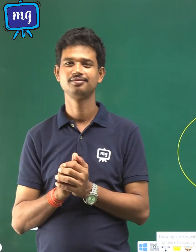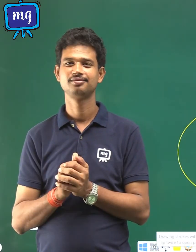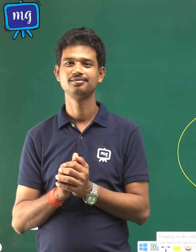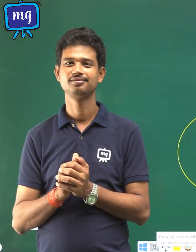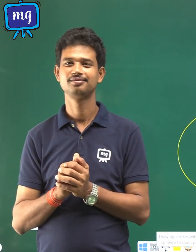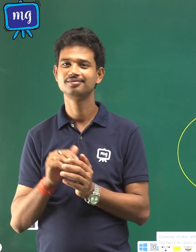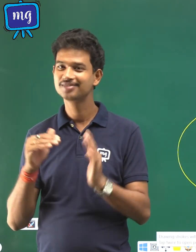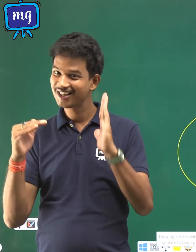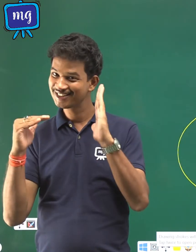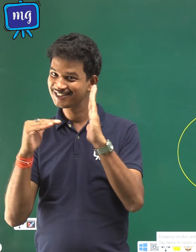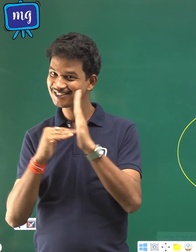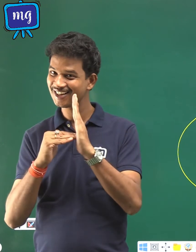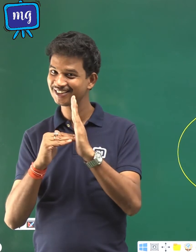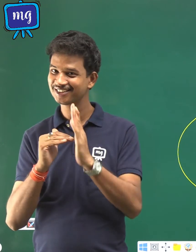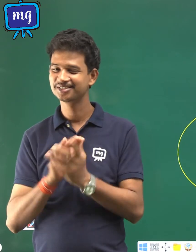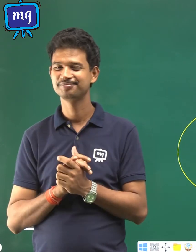Z,